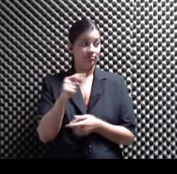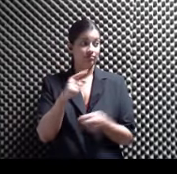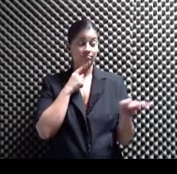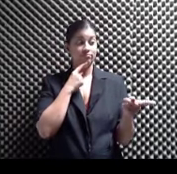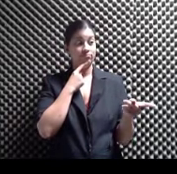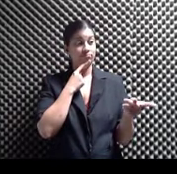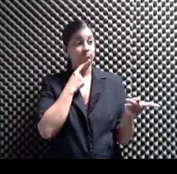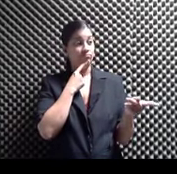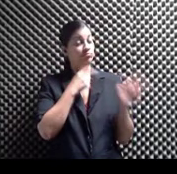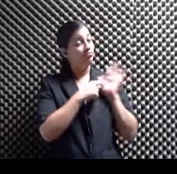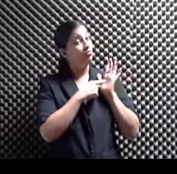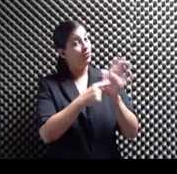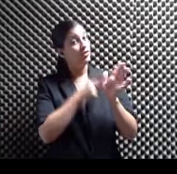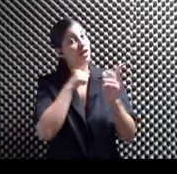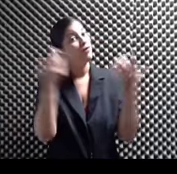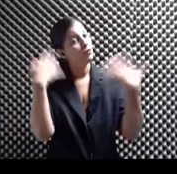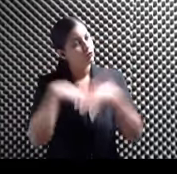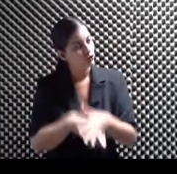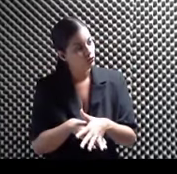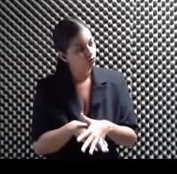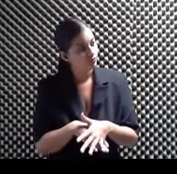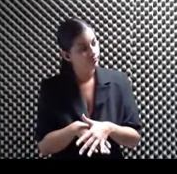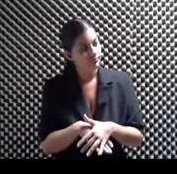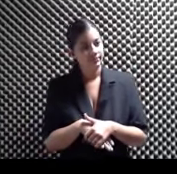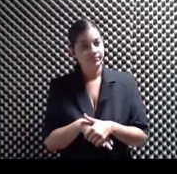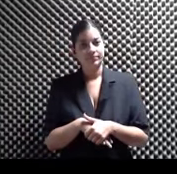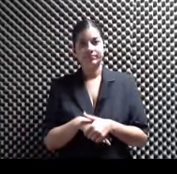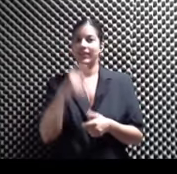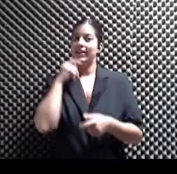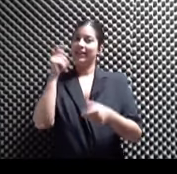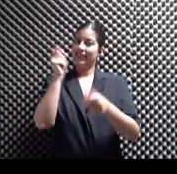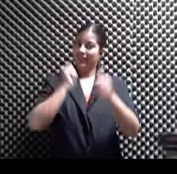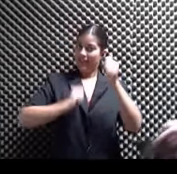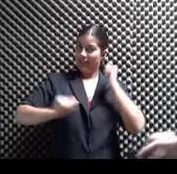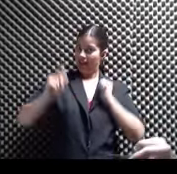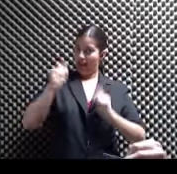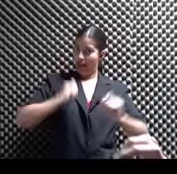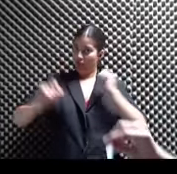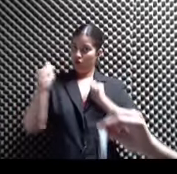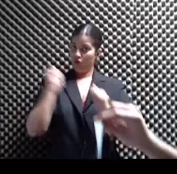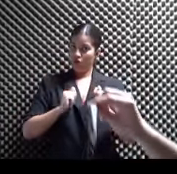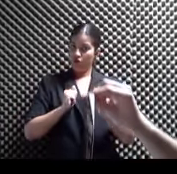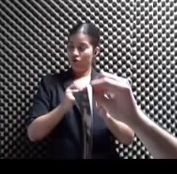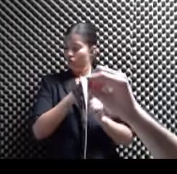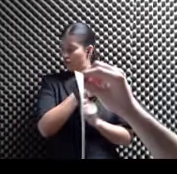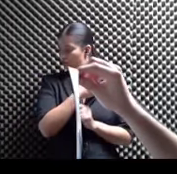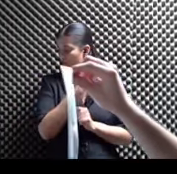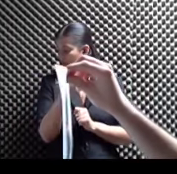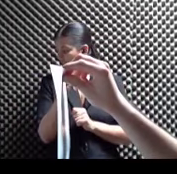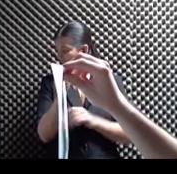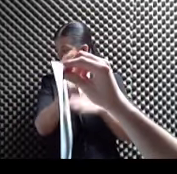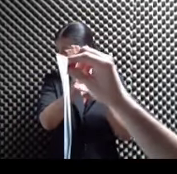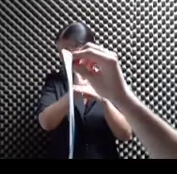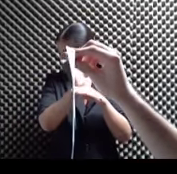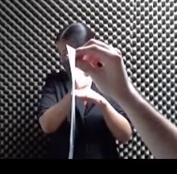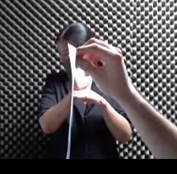fe de lo que es fusión. No solamente en el campo del teatro, sino en el campo también del